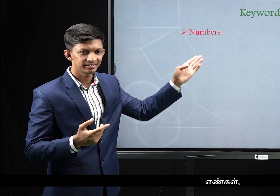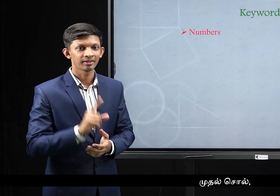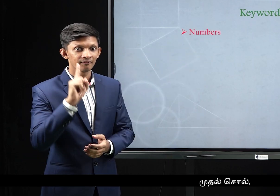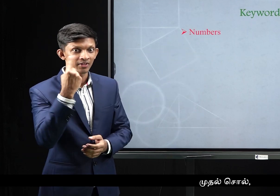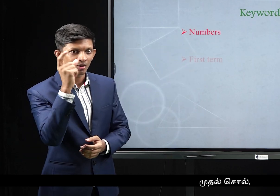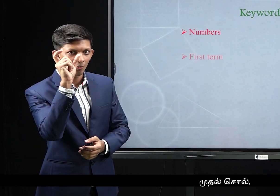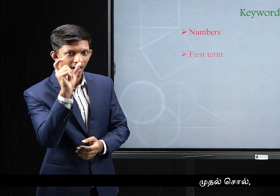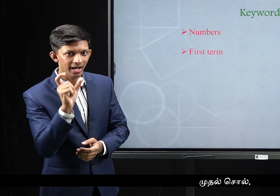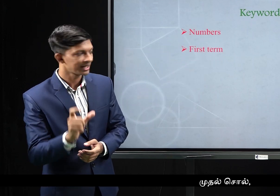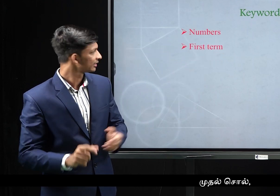முதல் சொல்,